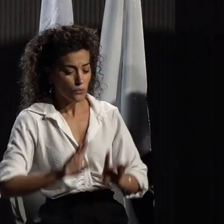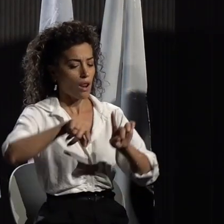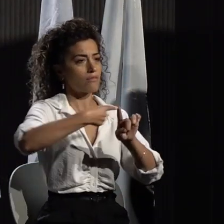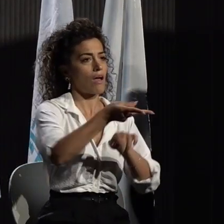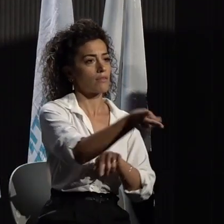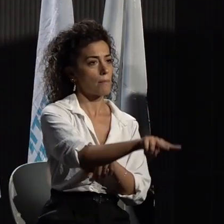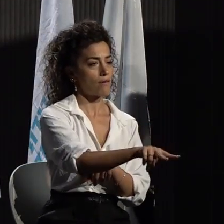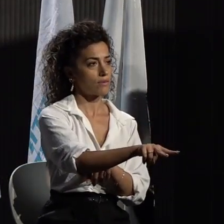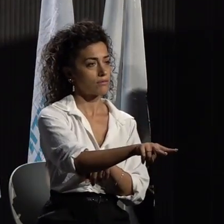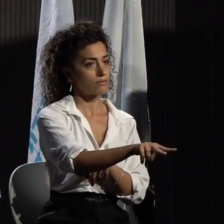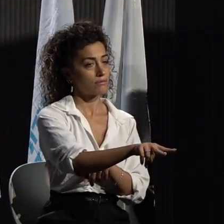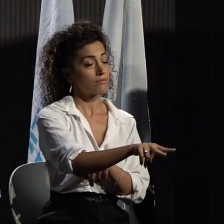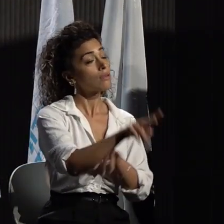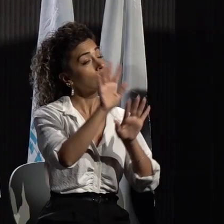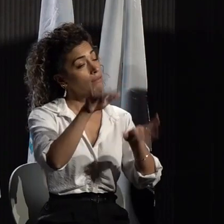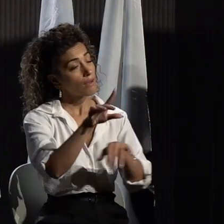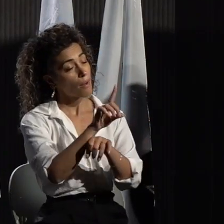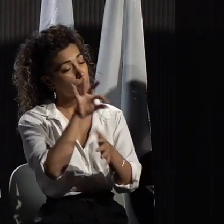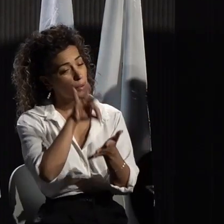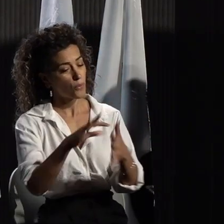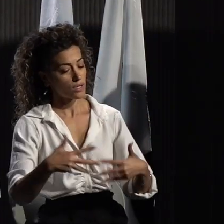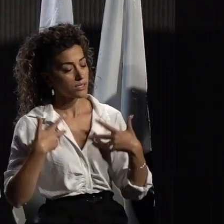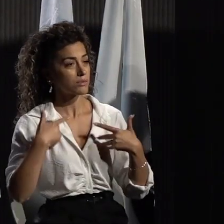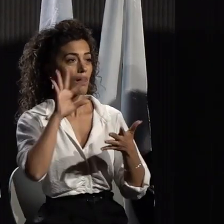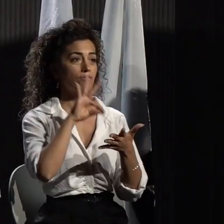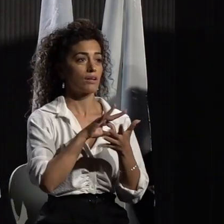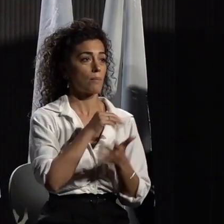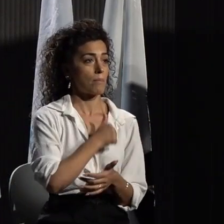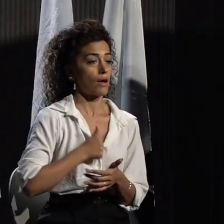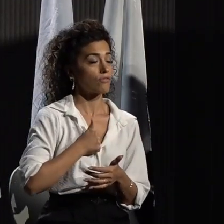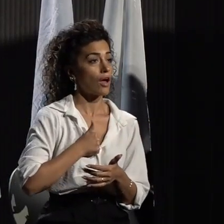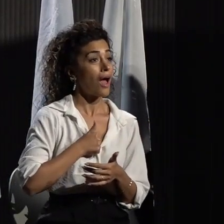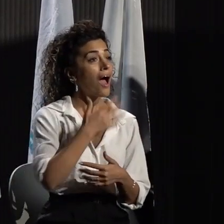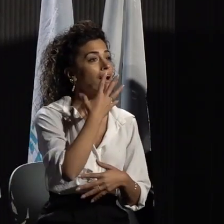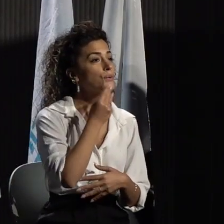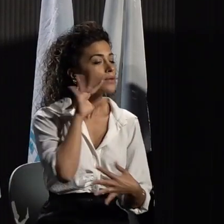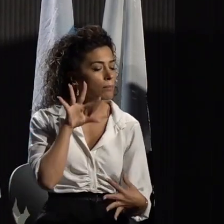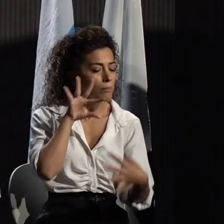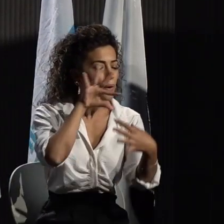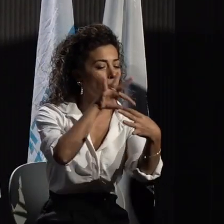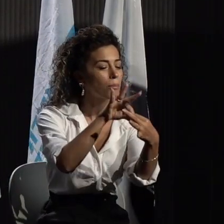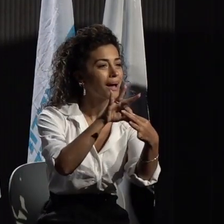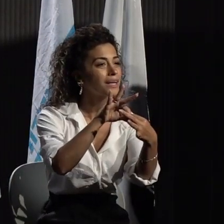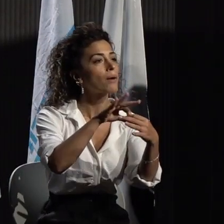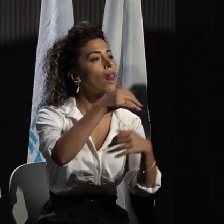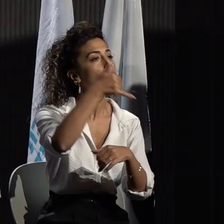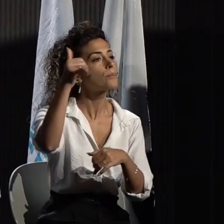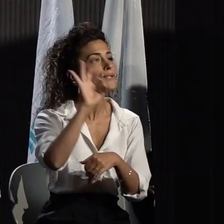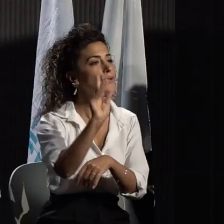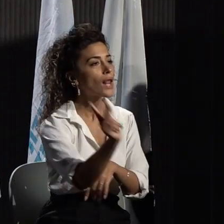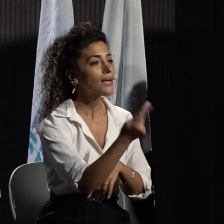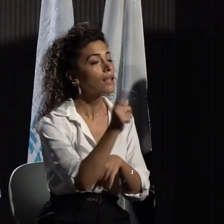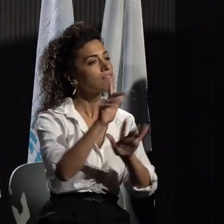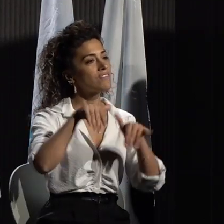פטירתו בשמחה ובאבל היה יהודי קשור במוסדות הקהילה והיא סיפקה לא זהות